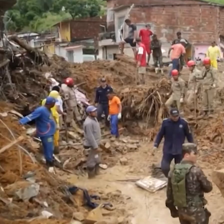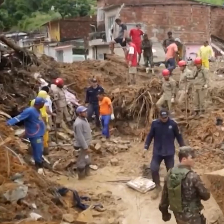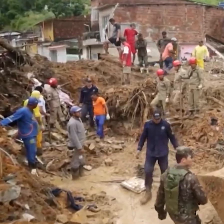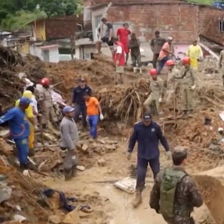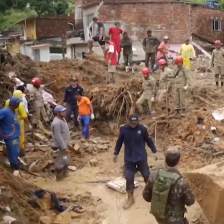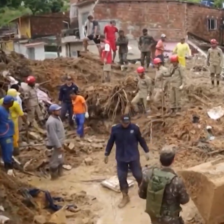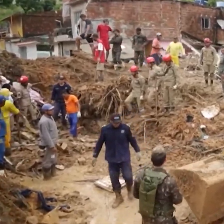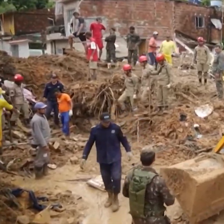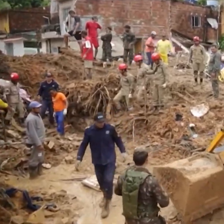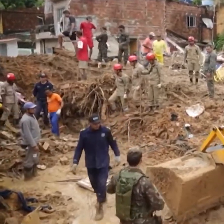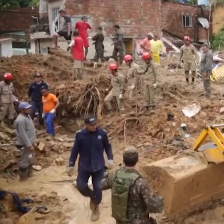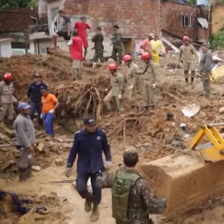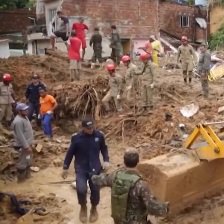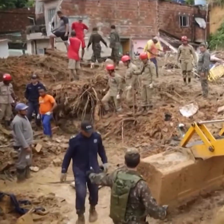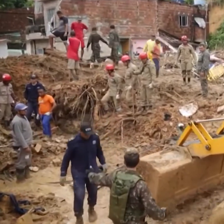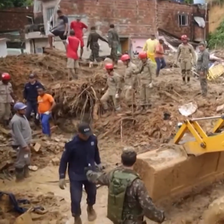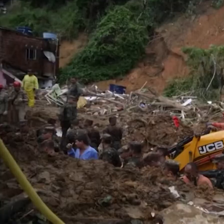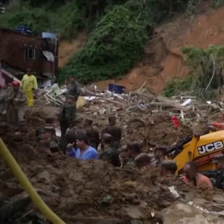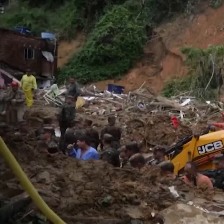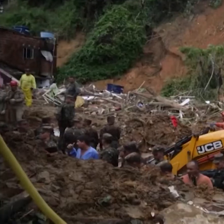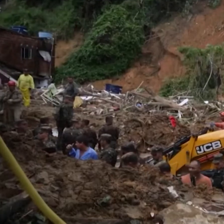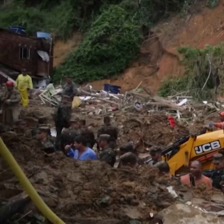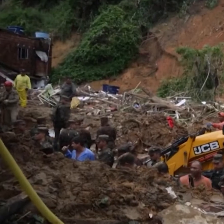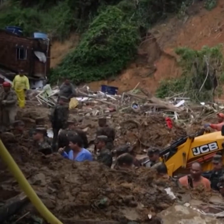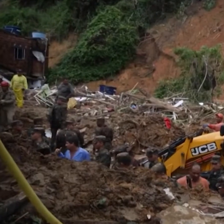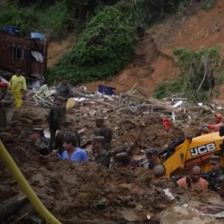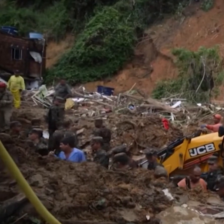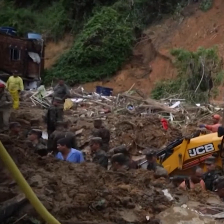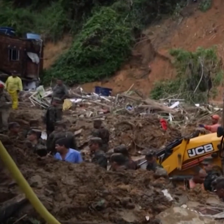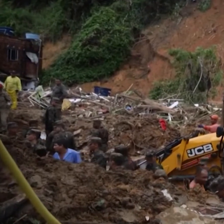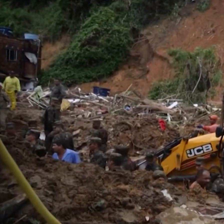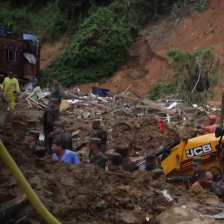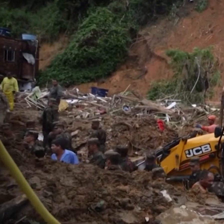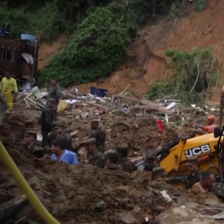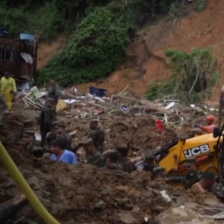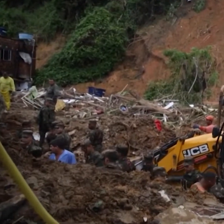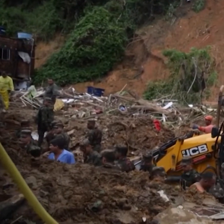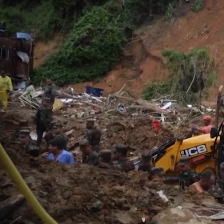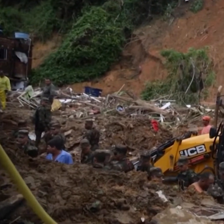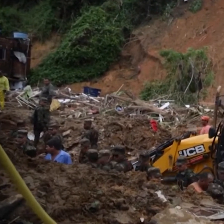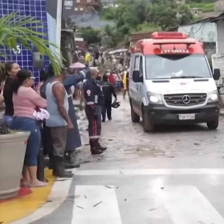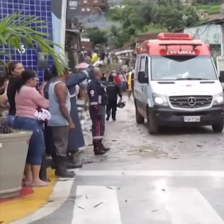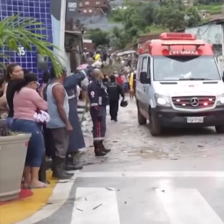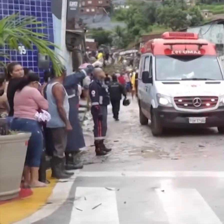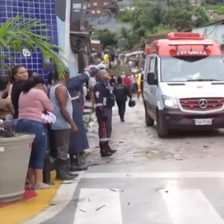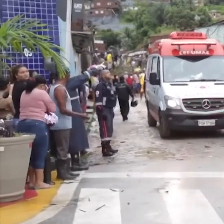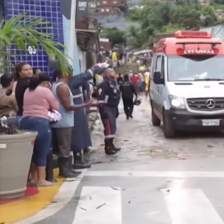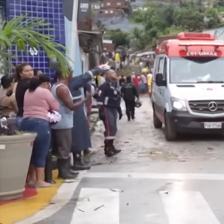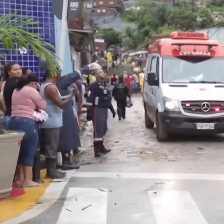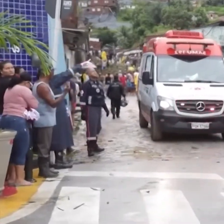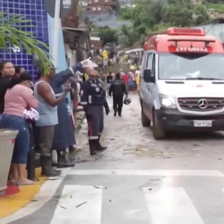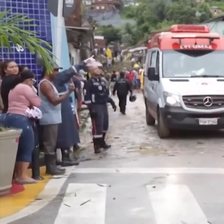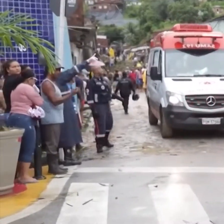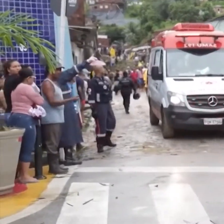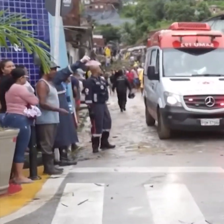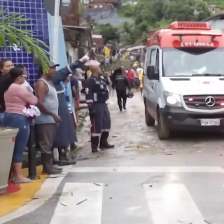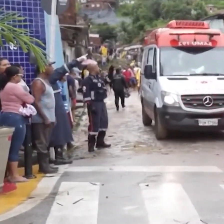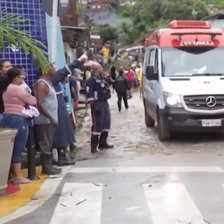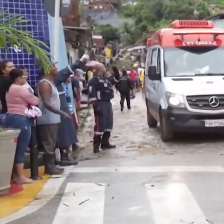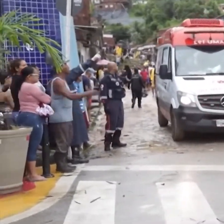também foram assinadas as medidas Provisórias que devem liberar crédito para compra de colchões e alimentos tanto para a população